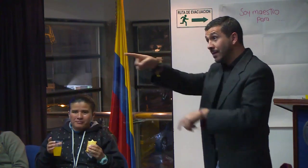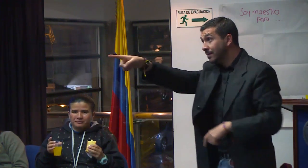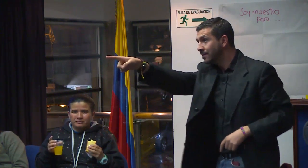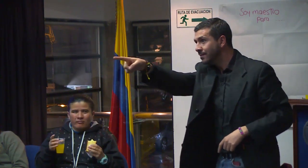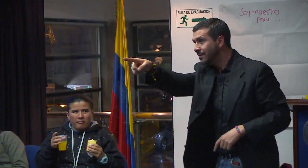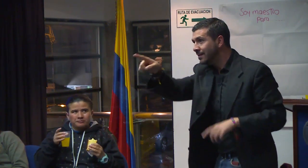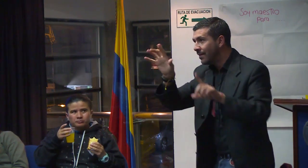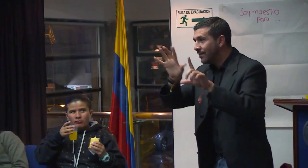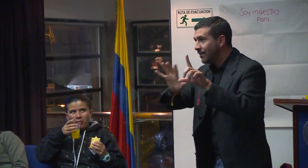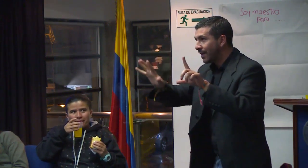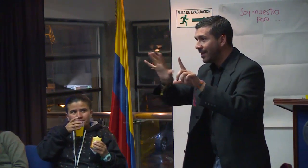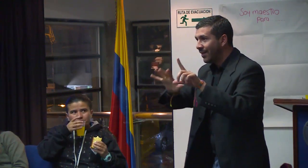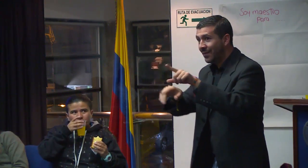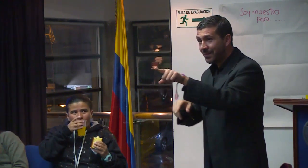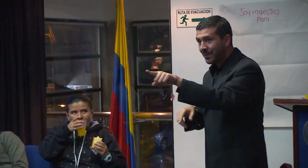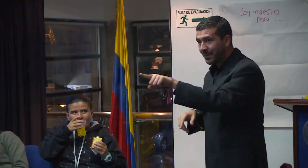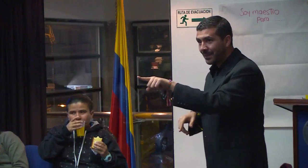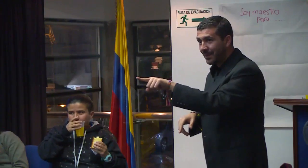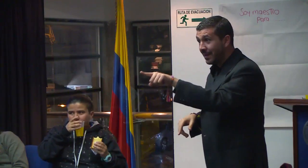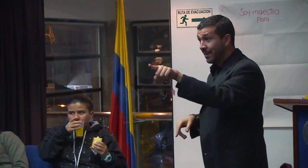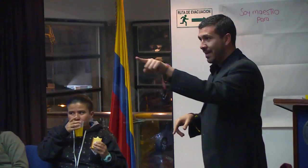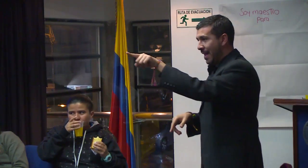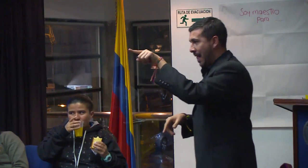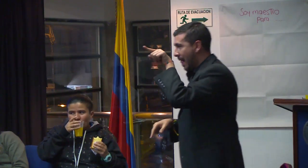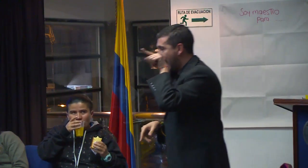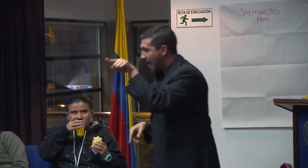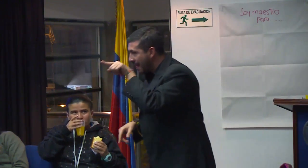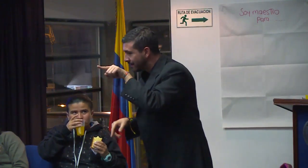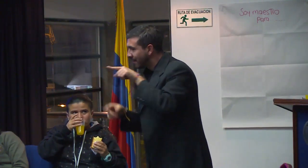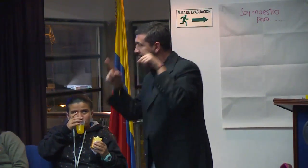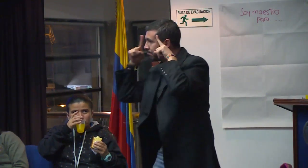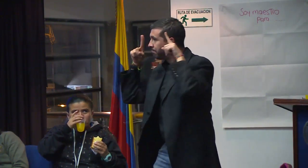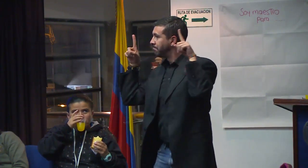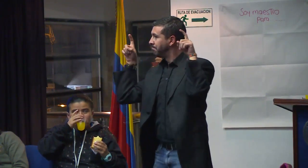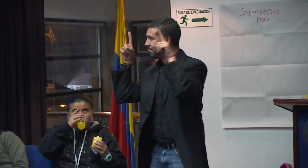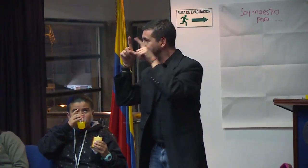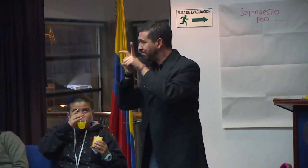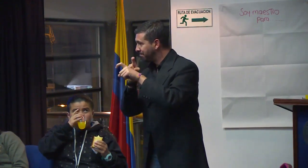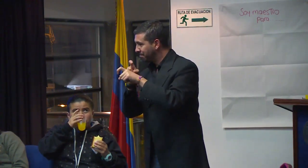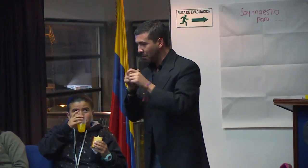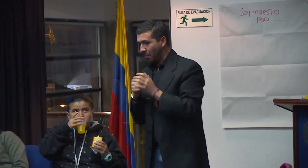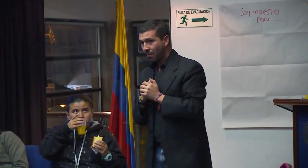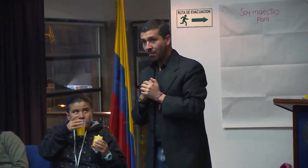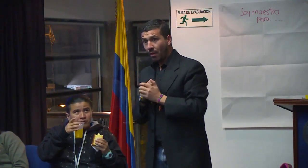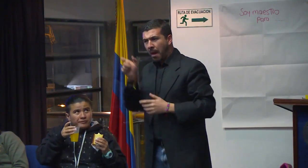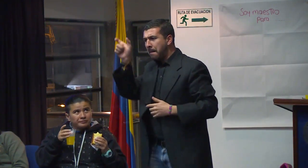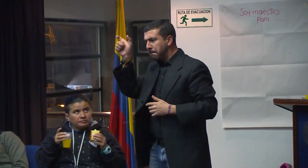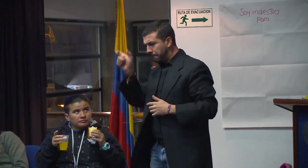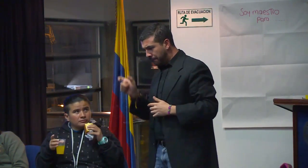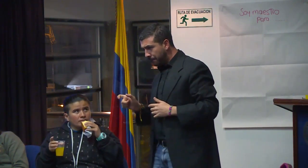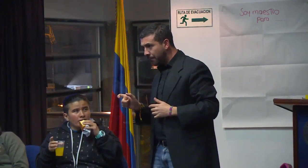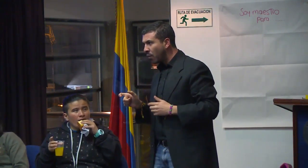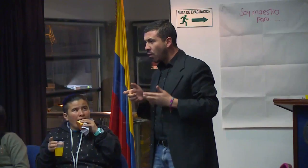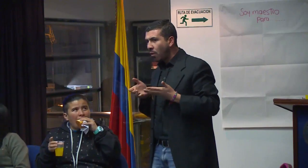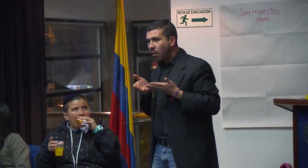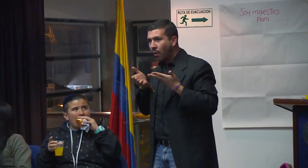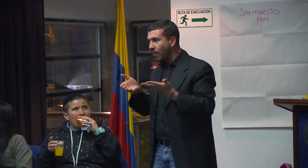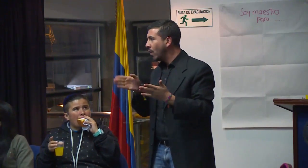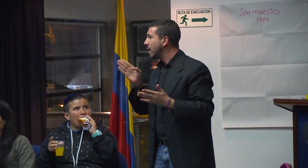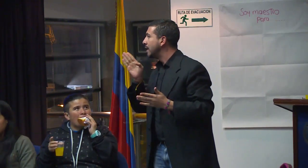se dejó. ¿Sí? ¿Lo han visto? esa situación me pone a reflexionar,